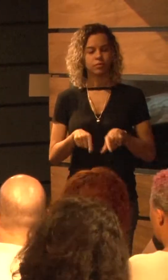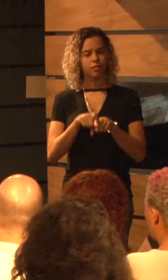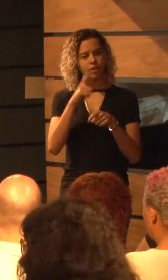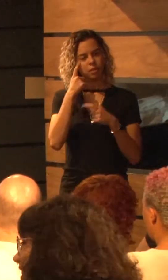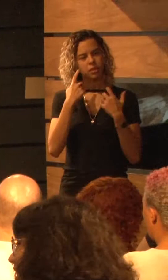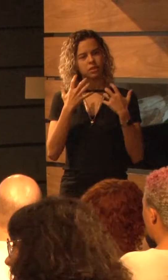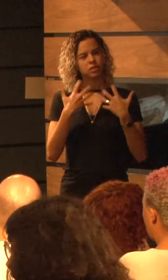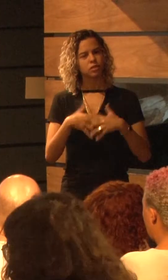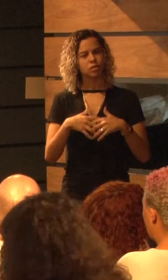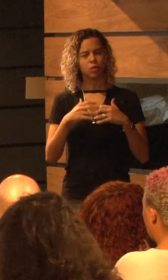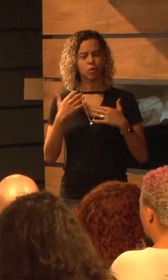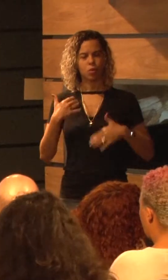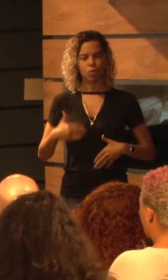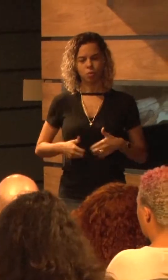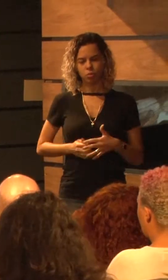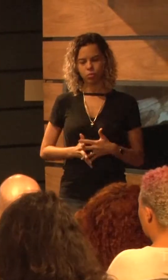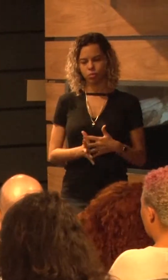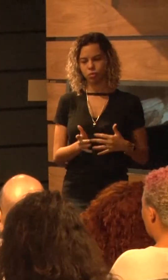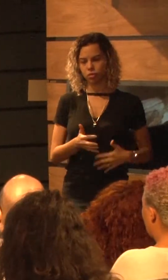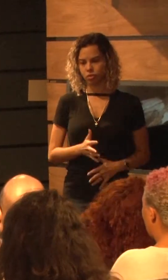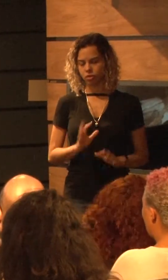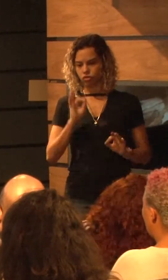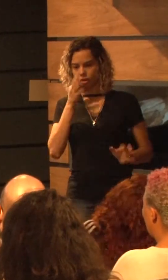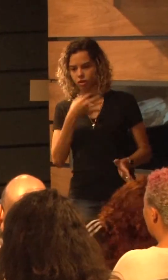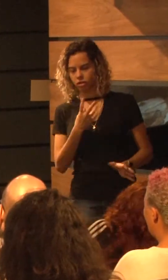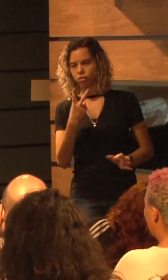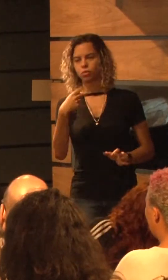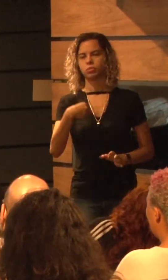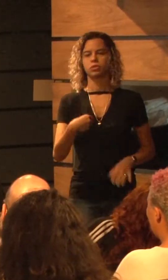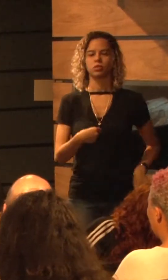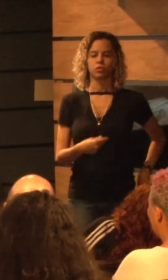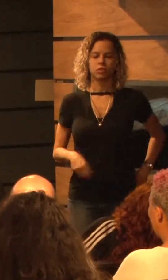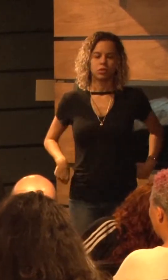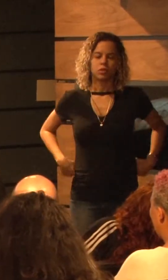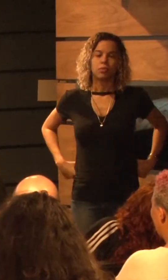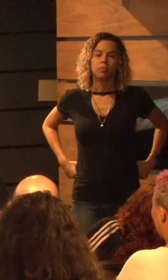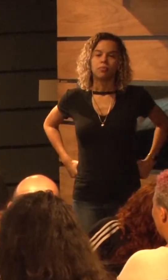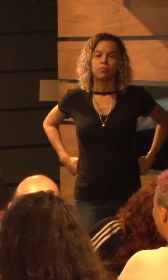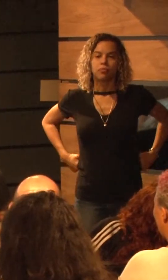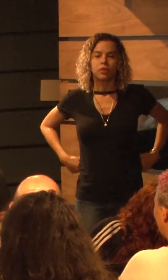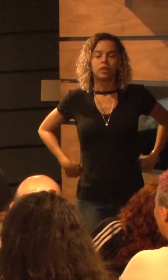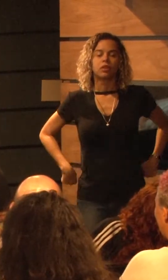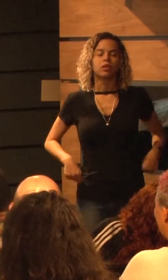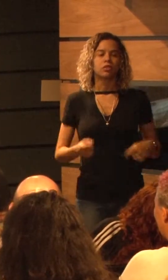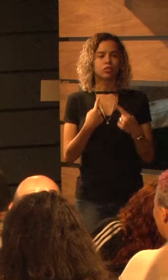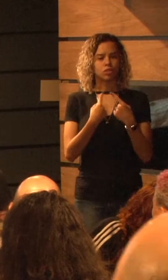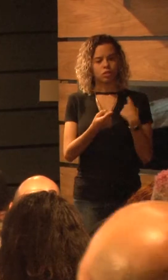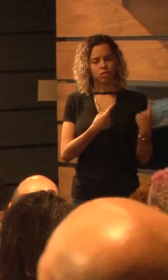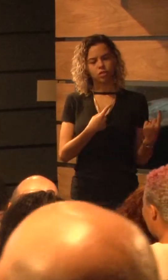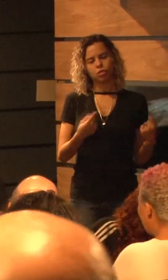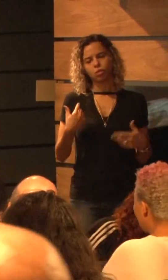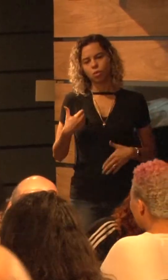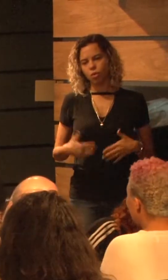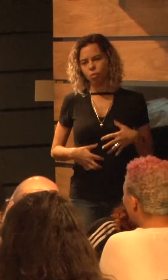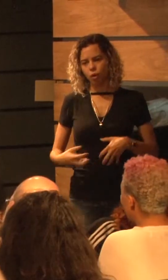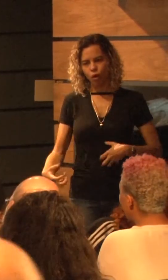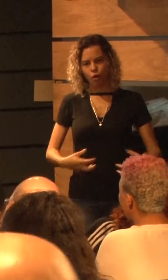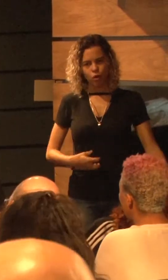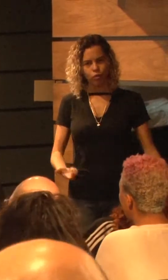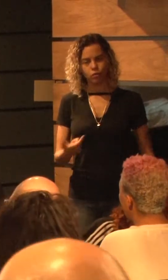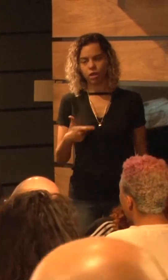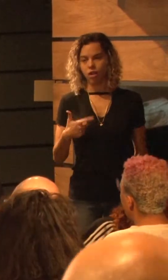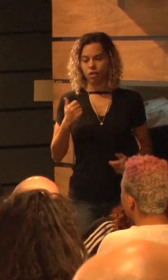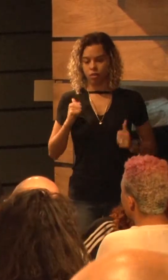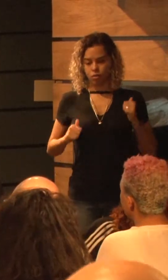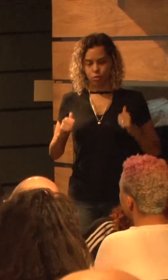pensando o corpo sopro, já há 2 minutos que susto, corpo sopro, vou dialogando com o corpo sem órgãos do Arthur, com o